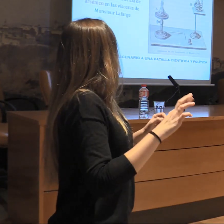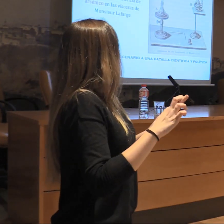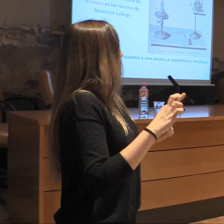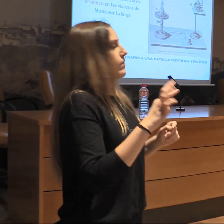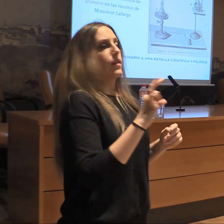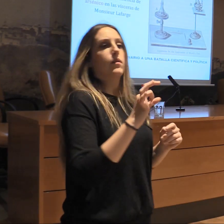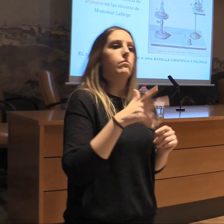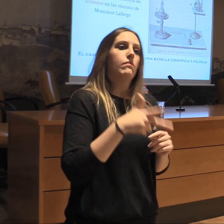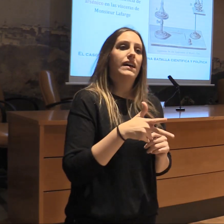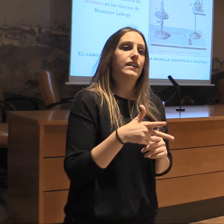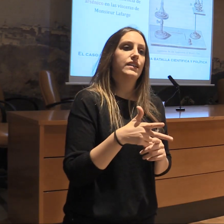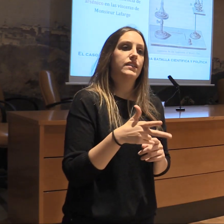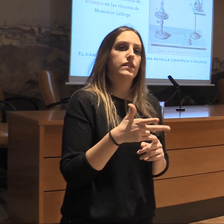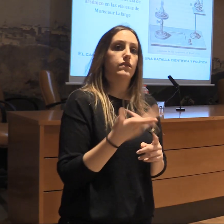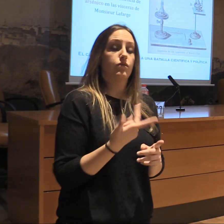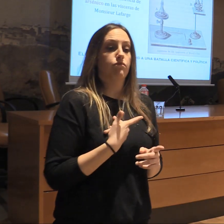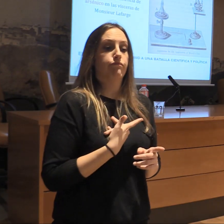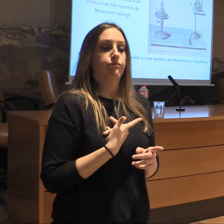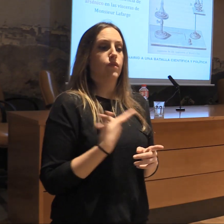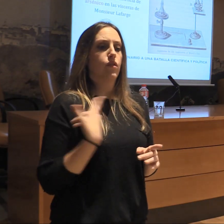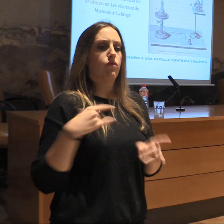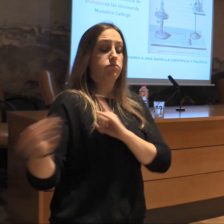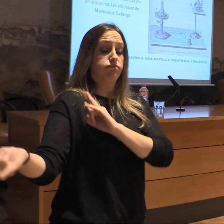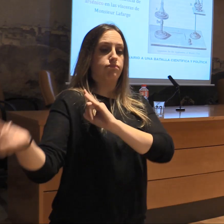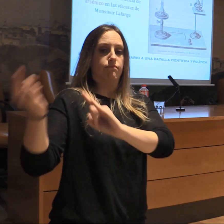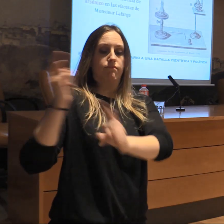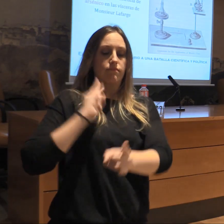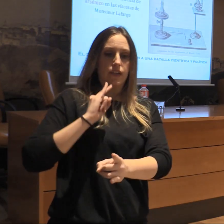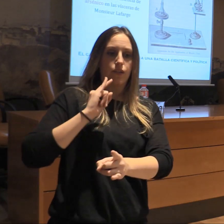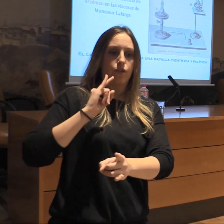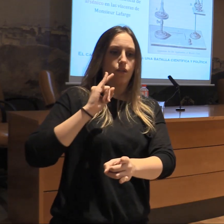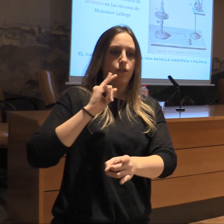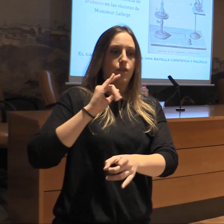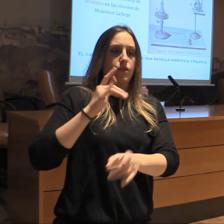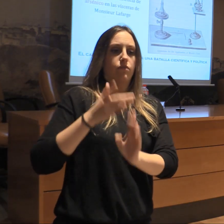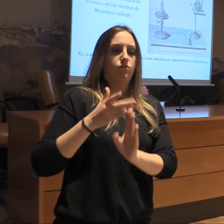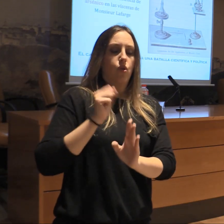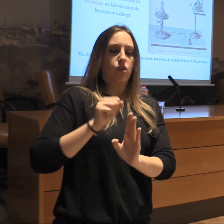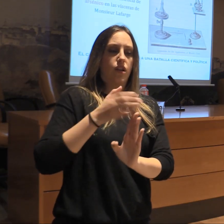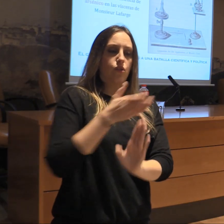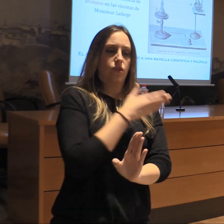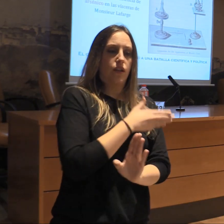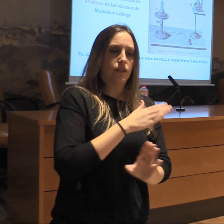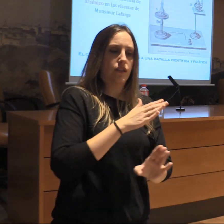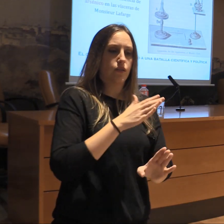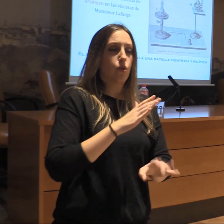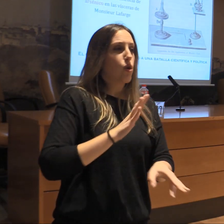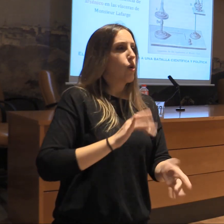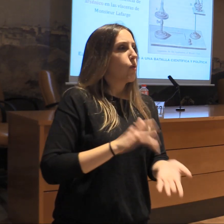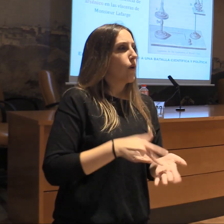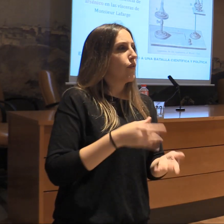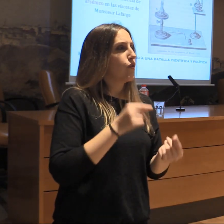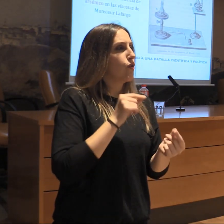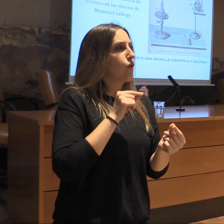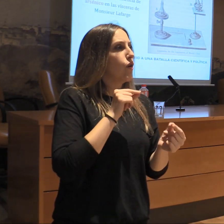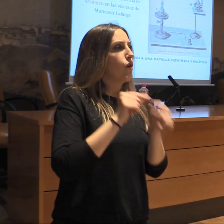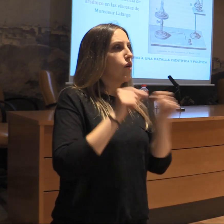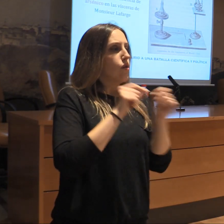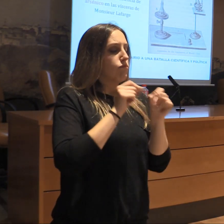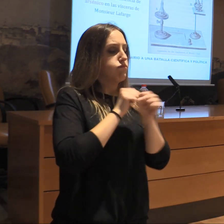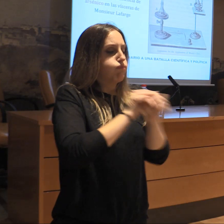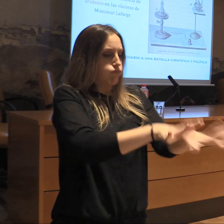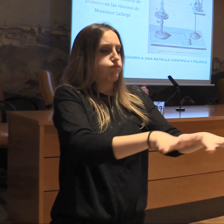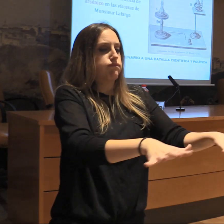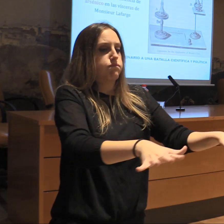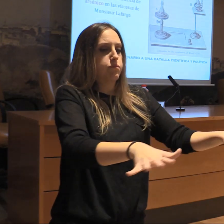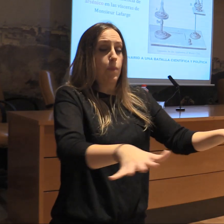policía inglesa unos cuantos años antes, cuando la gran epidemia de muertes para cobrar las pólizas de los bancos, y